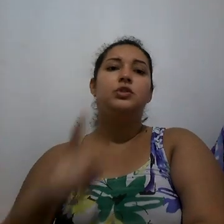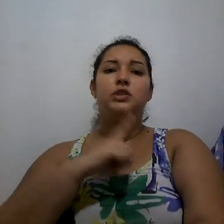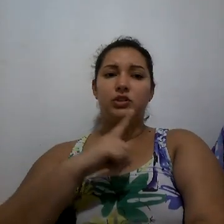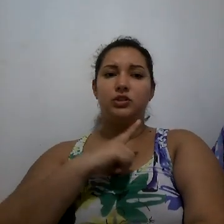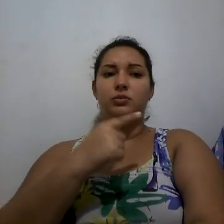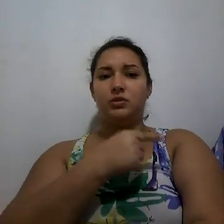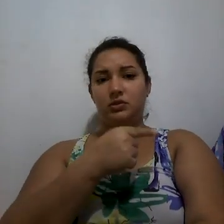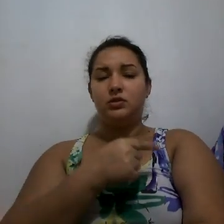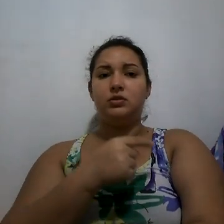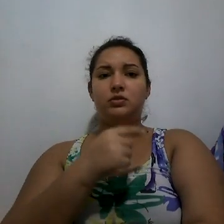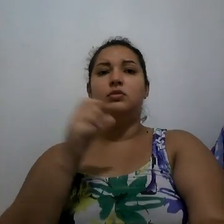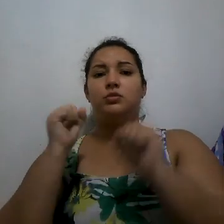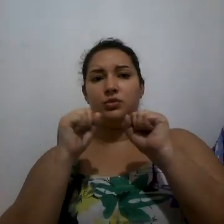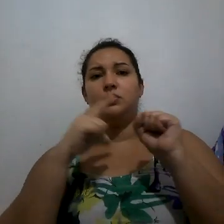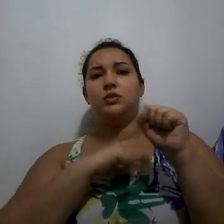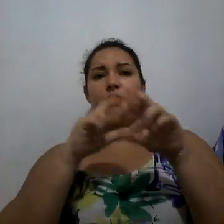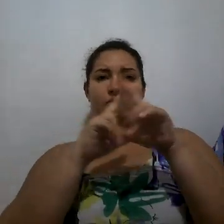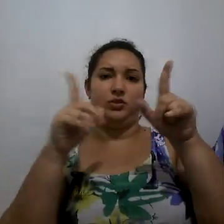essa diferença, ok?